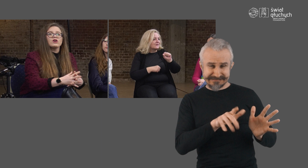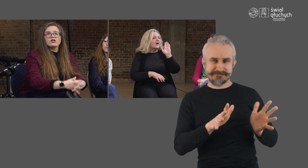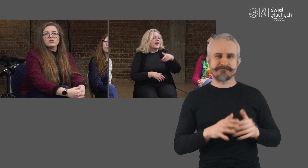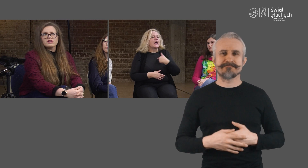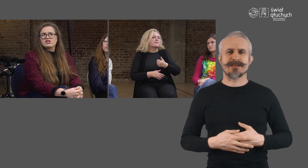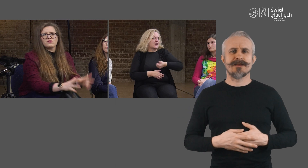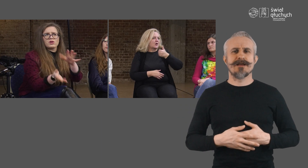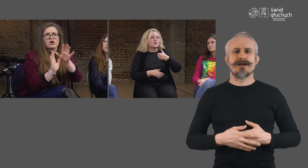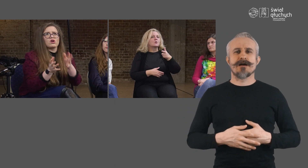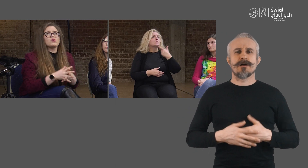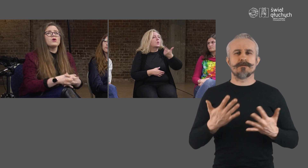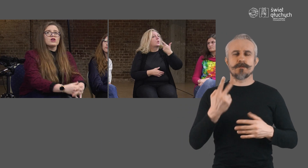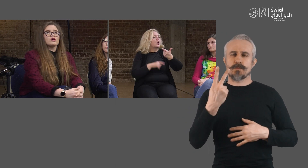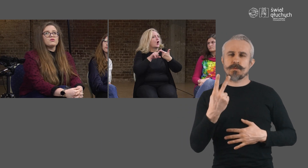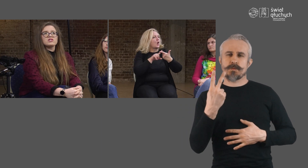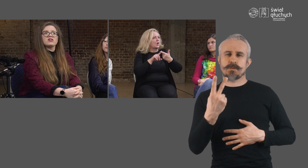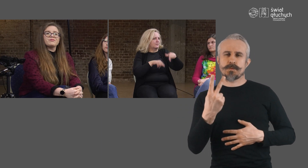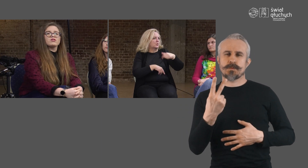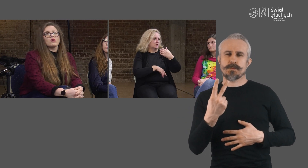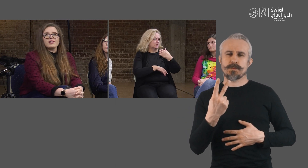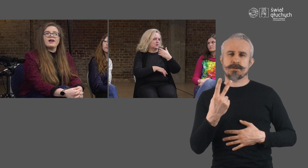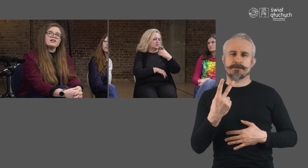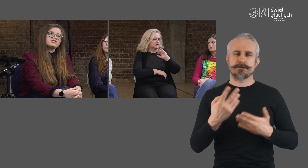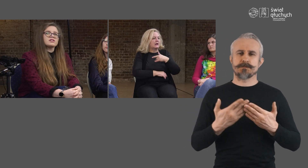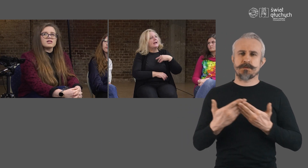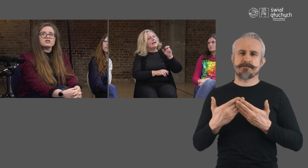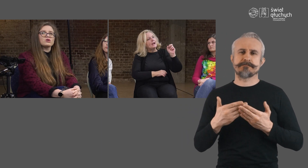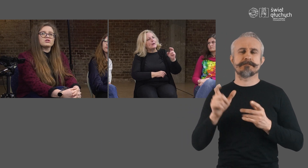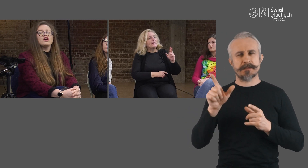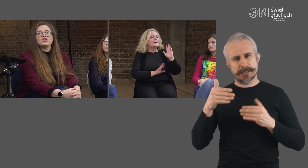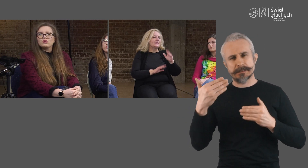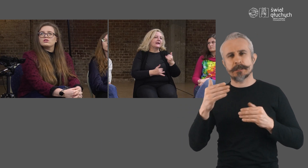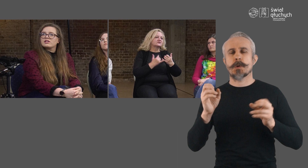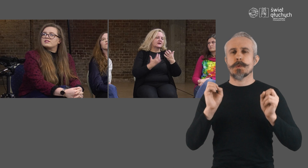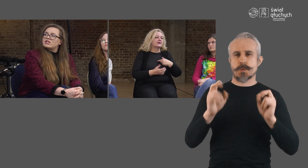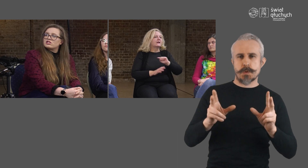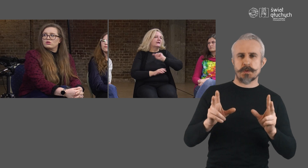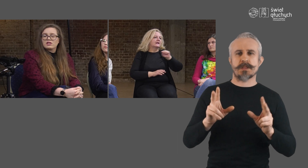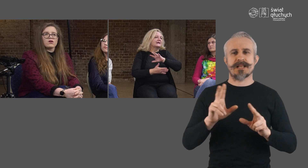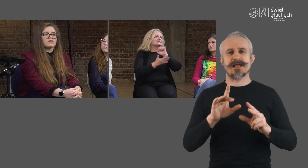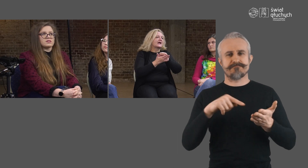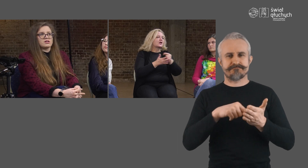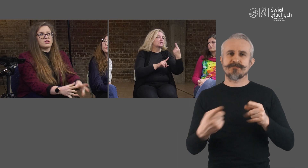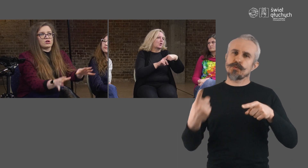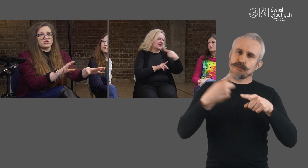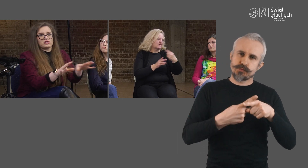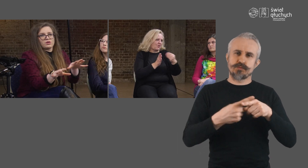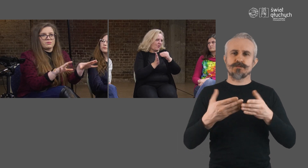roku, drugiego roku. I on mówi, że no okej, jeśli chcesz, dobrze, to chodź na te zajęcia dodatkowe